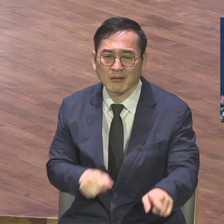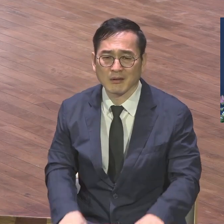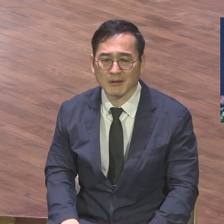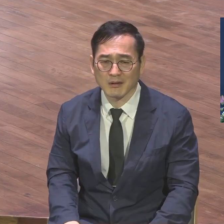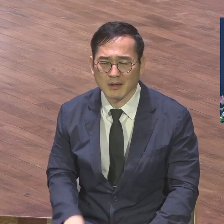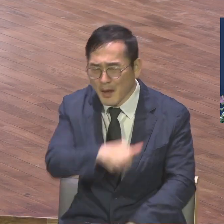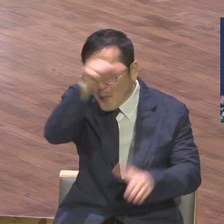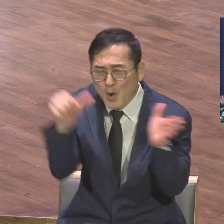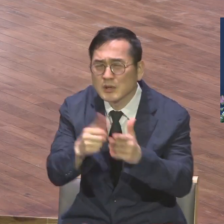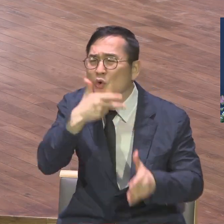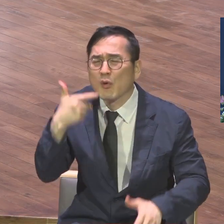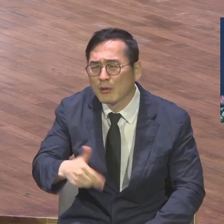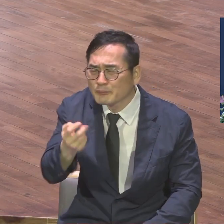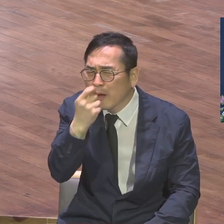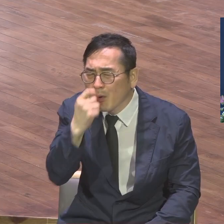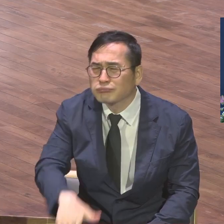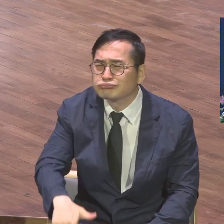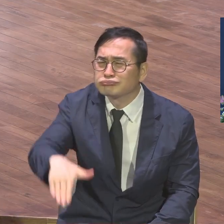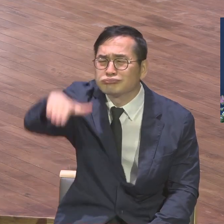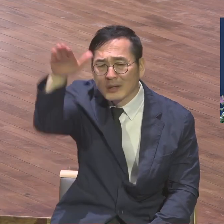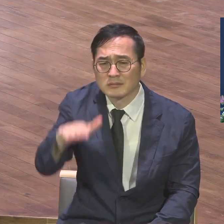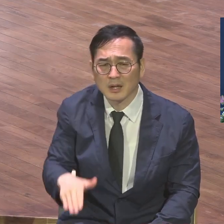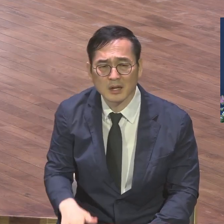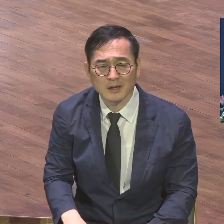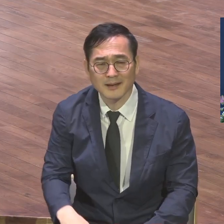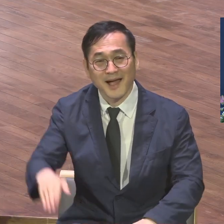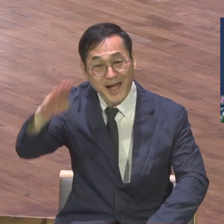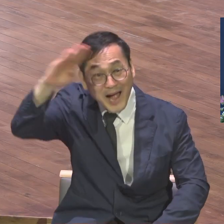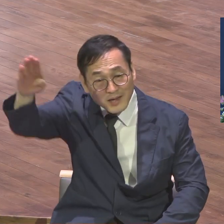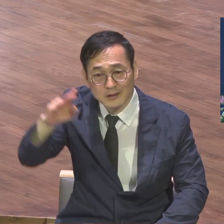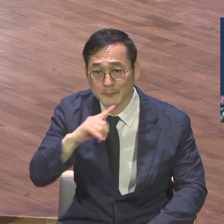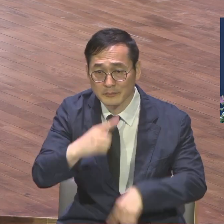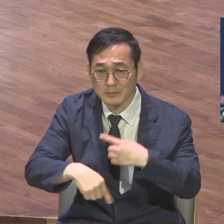헬로 하이 이 말이 안 나와.